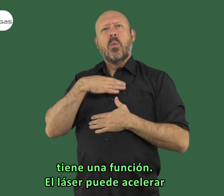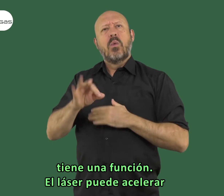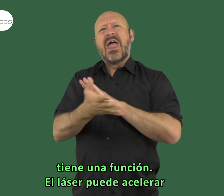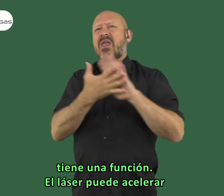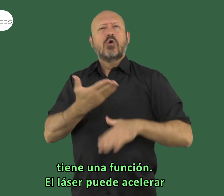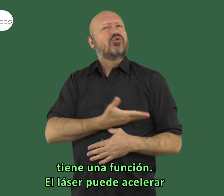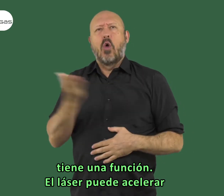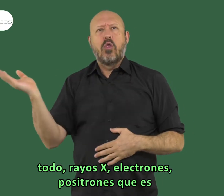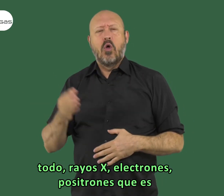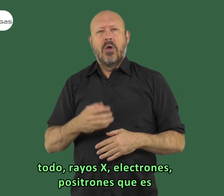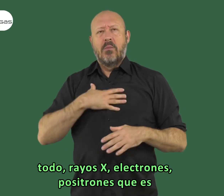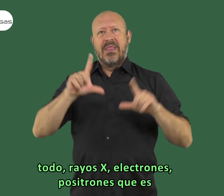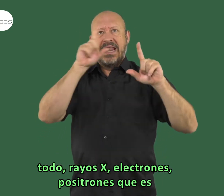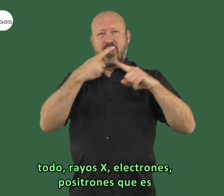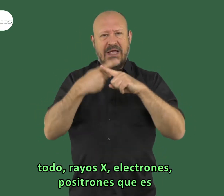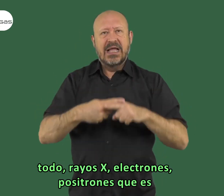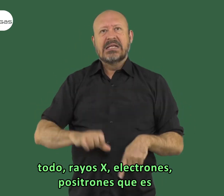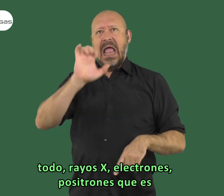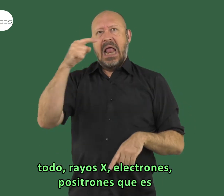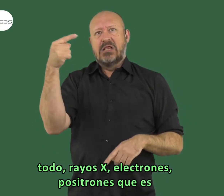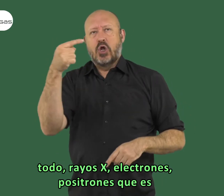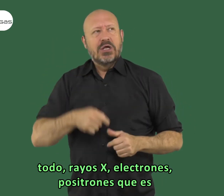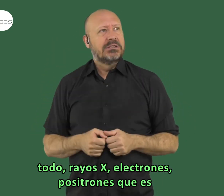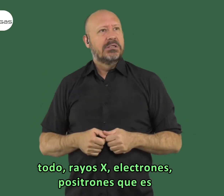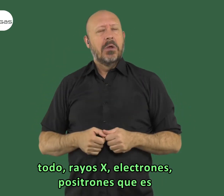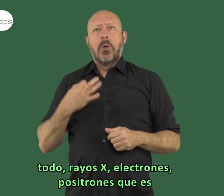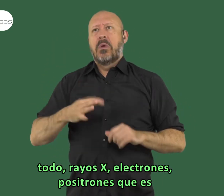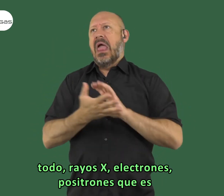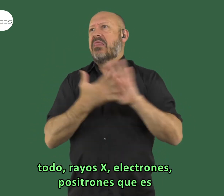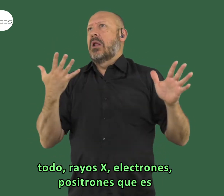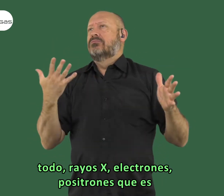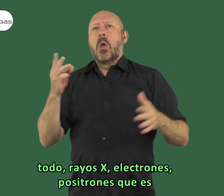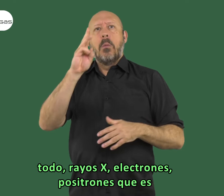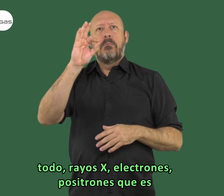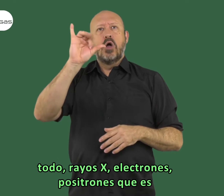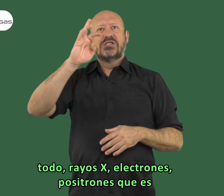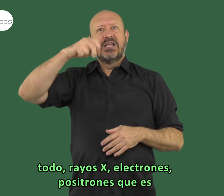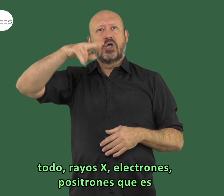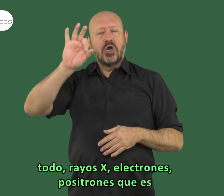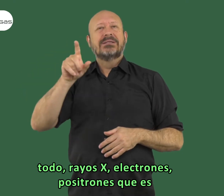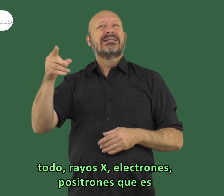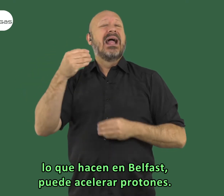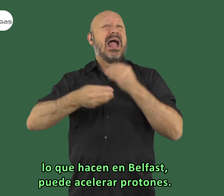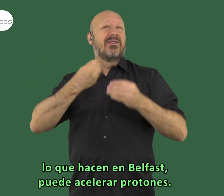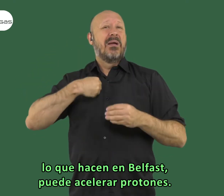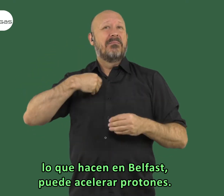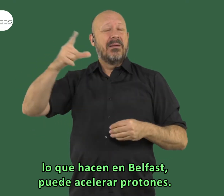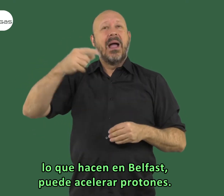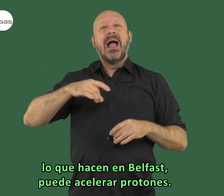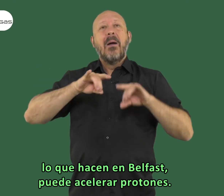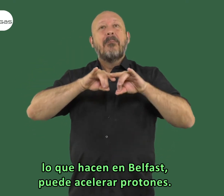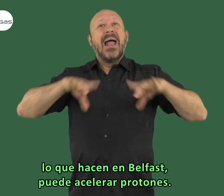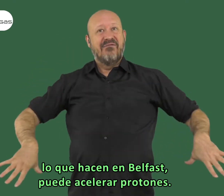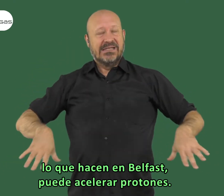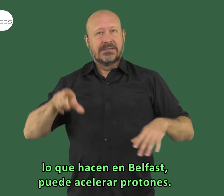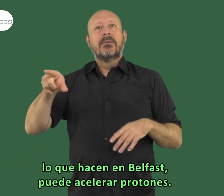láser puede acelerar todo. Generar rayos X, puede acelerar electrones, puede acelerar positrones, que es lo que hacen